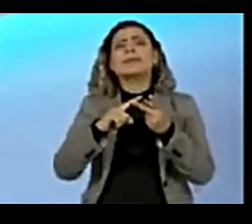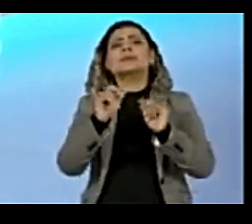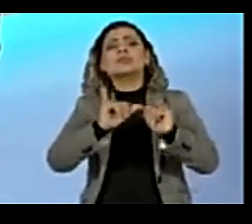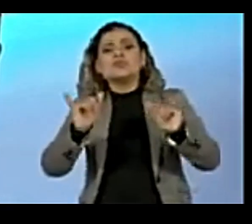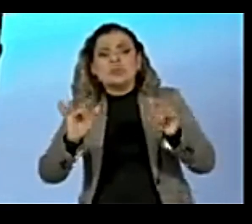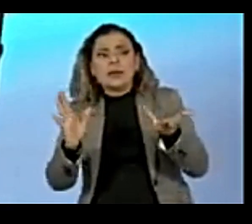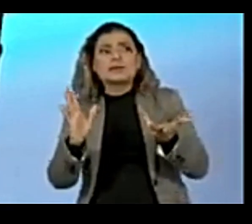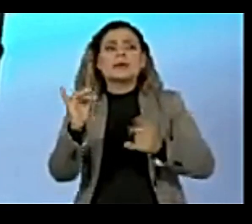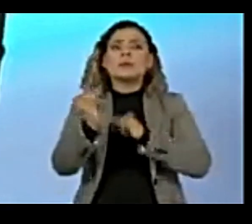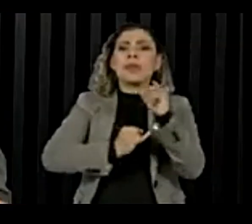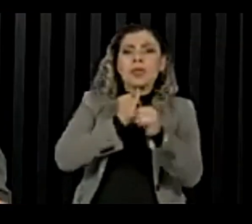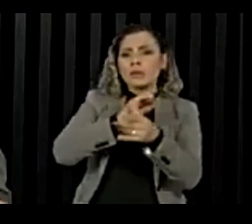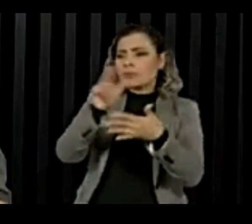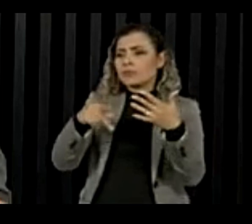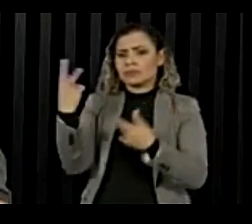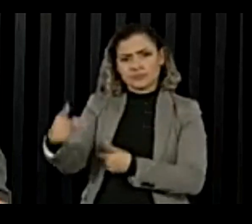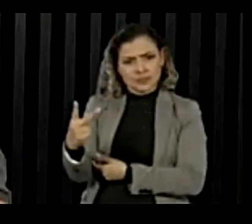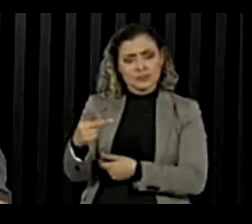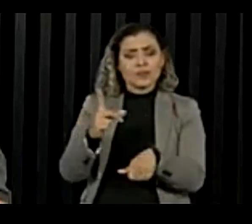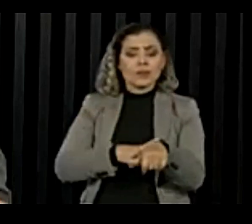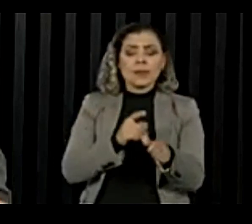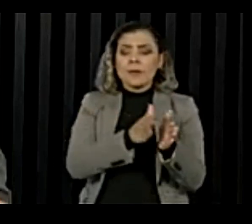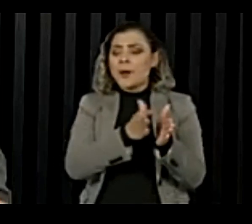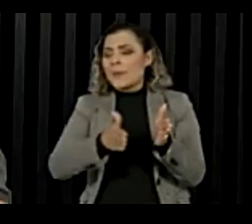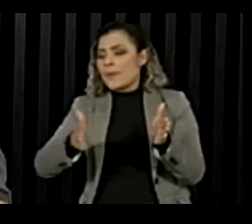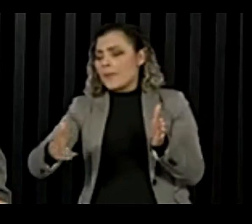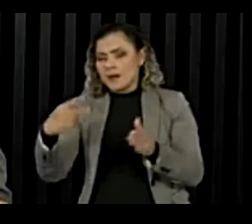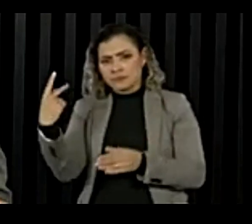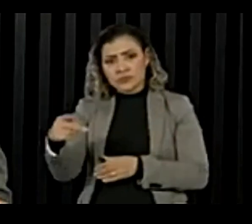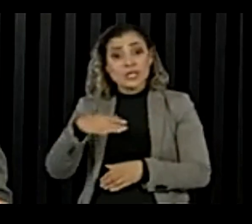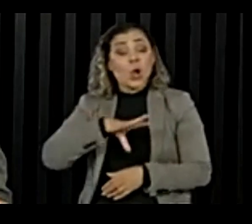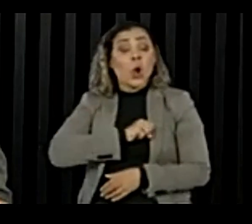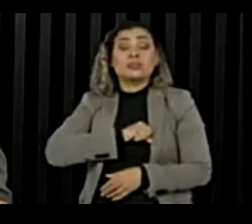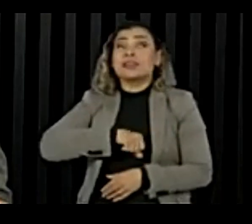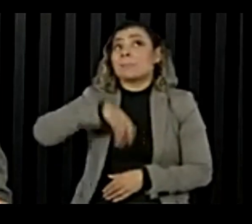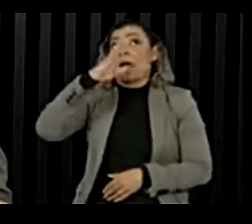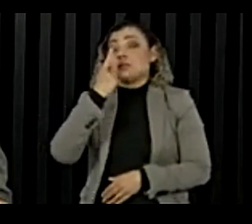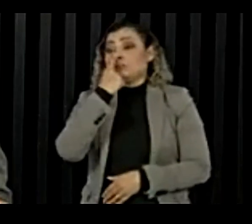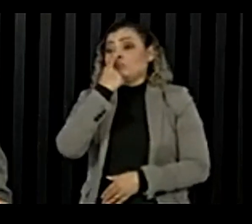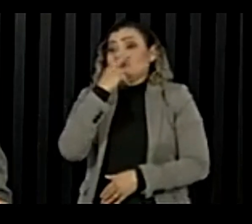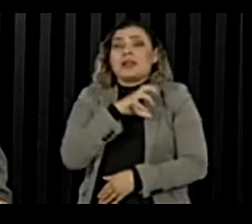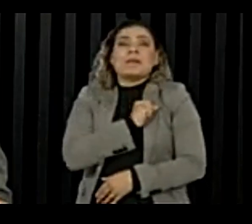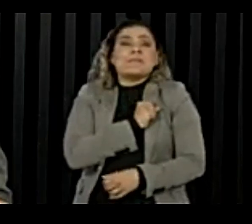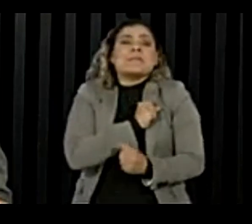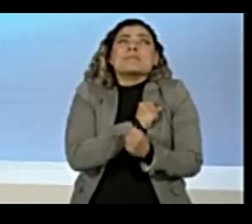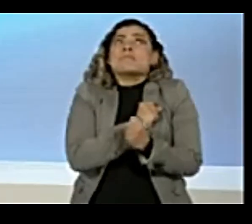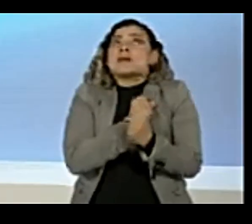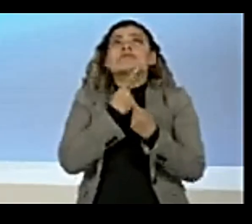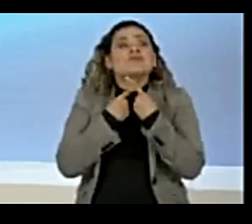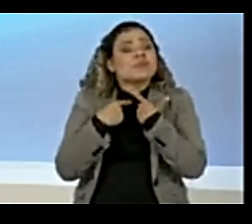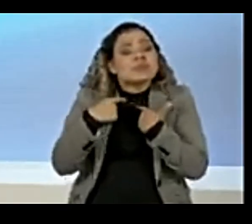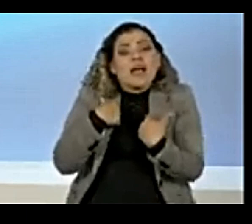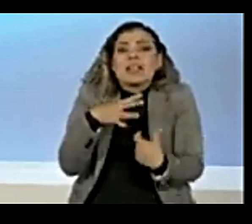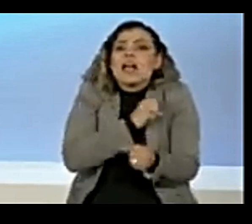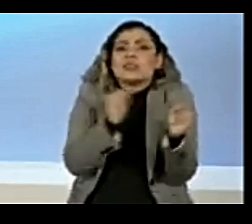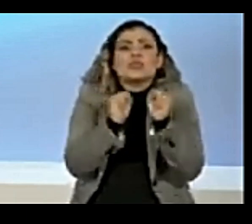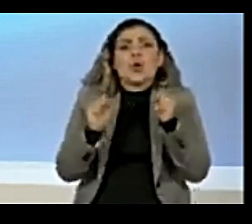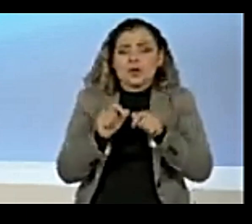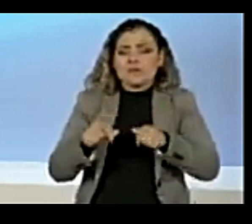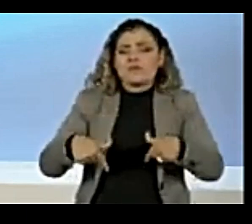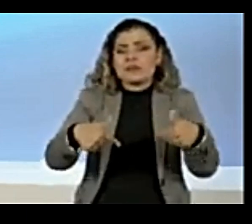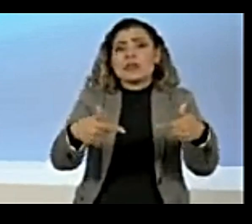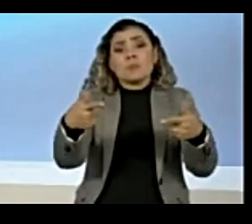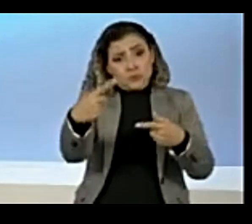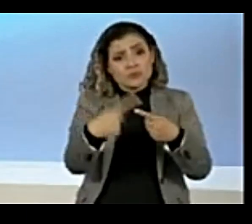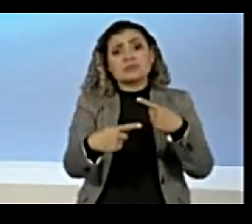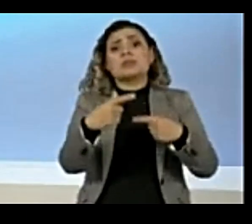essas coisas que você está fazendo no momento, é a que você mais gosta de fazer, a que você sente mais prazer nesse momento atual da